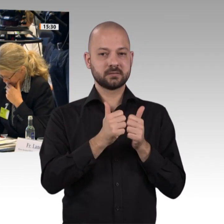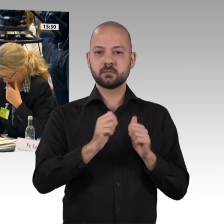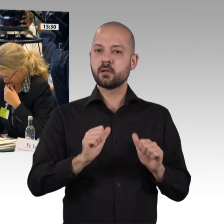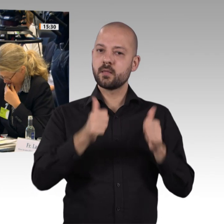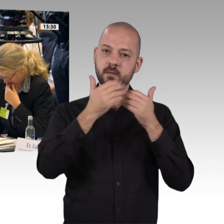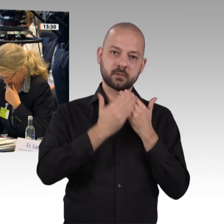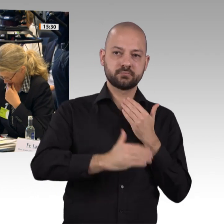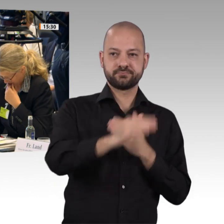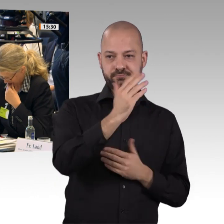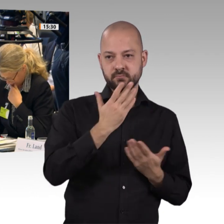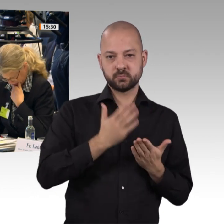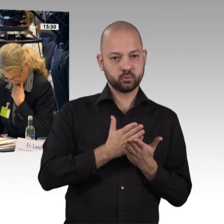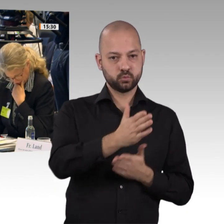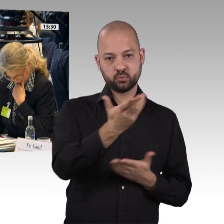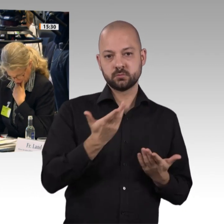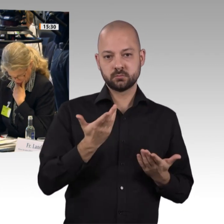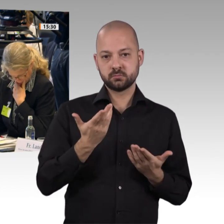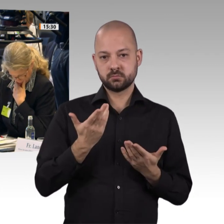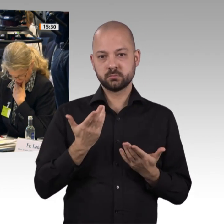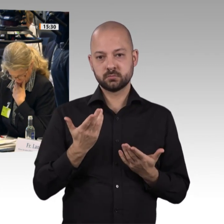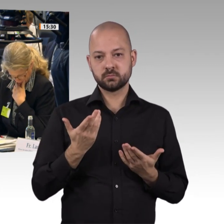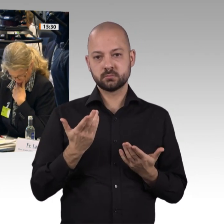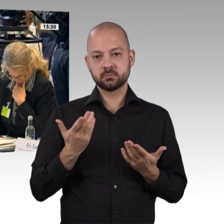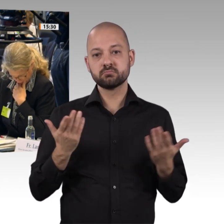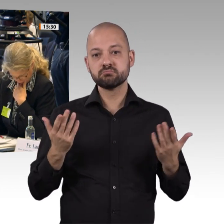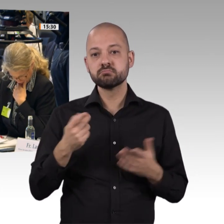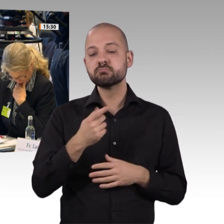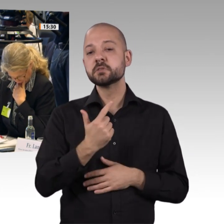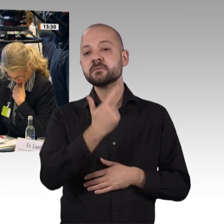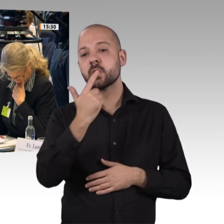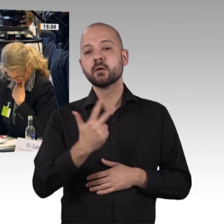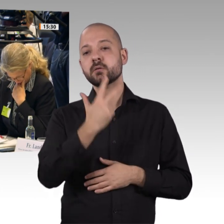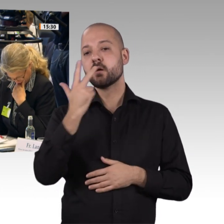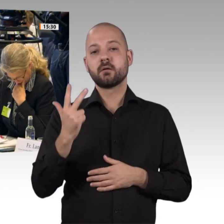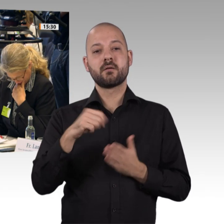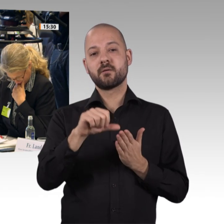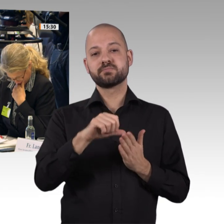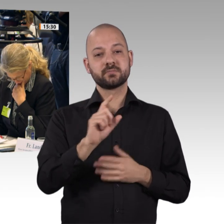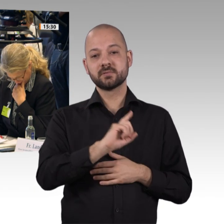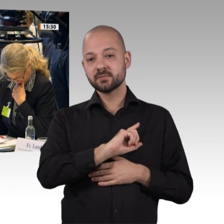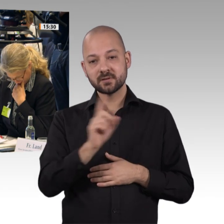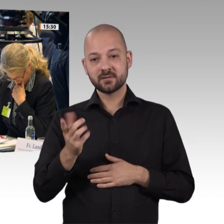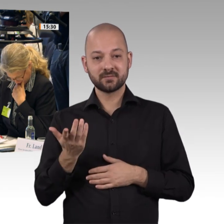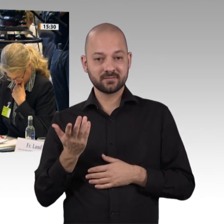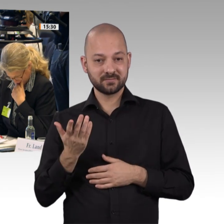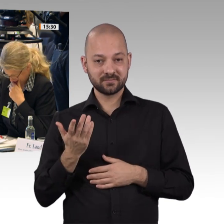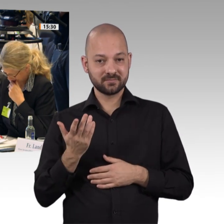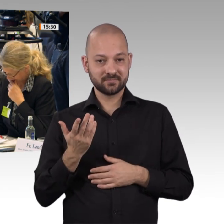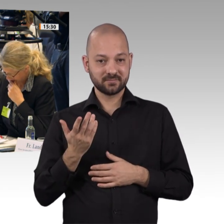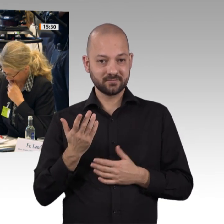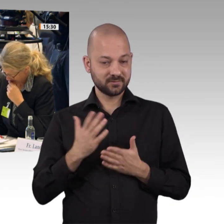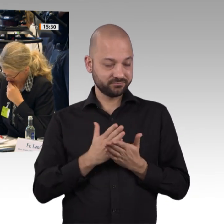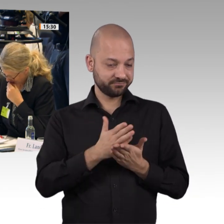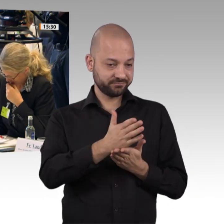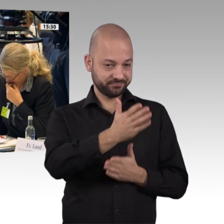abgewechselt wird. Das heißt im Endeffekt, wir wissen, wenn der junge Mensch ins Arbeitsleben einsteigt mit Arbeitsassistenzleistungen, das ist eine